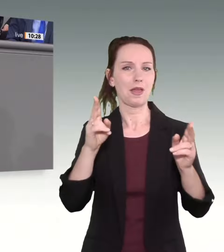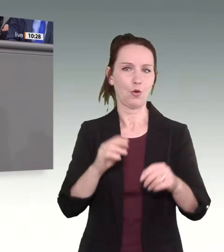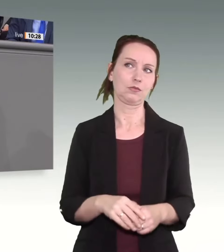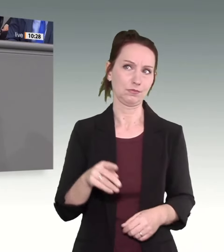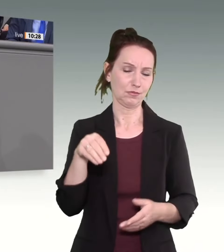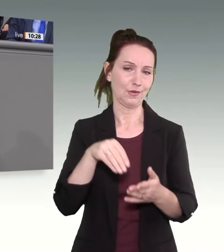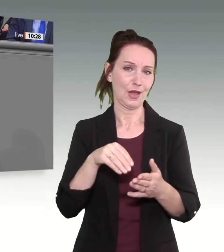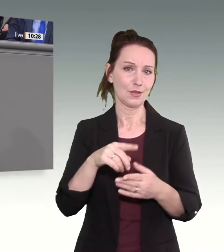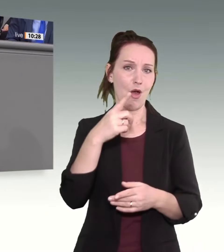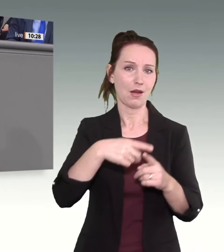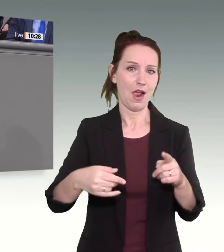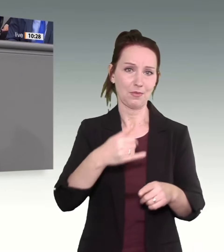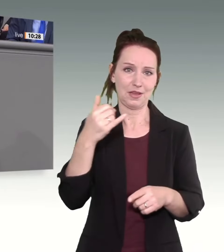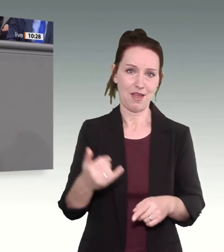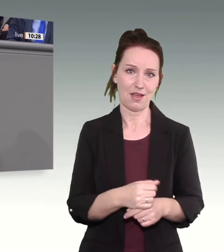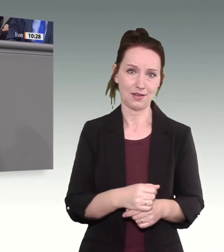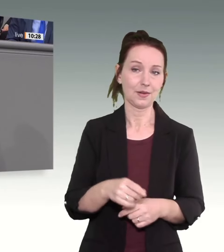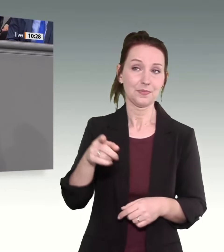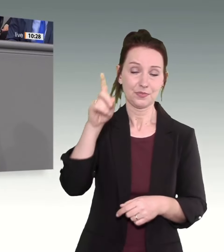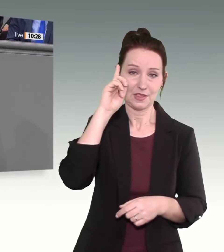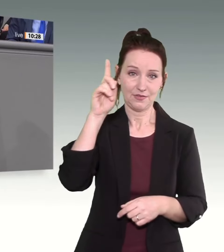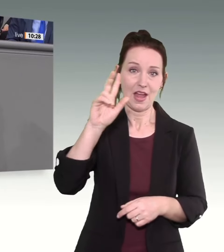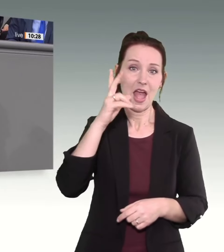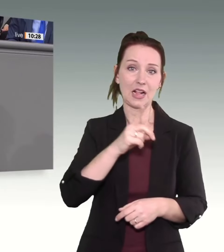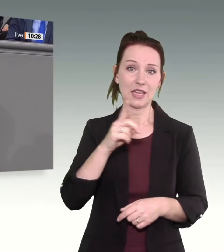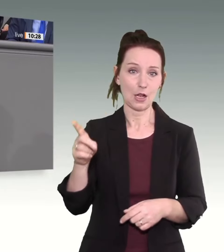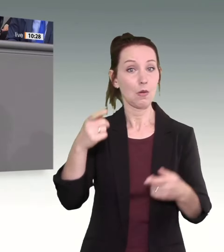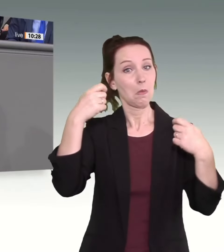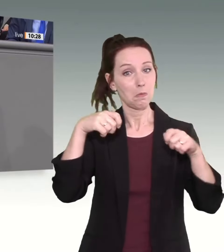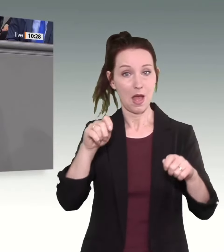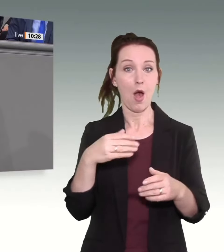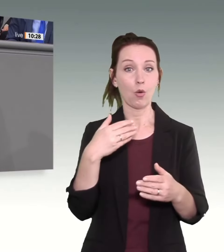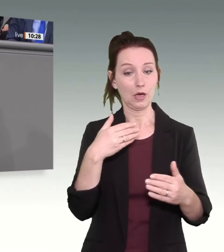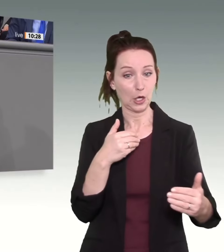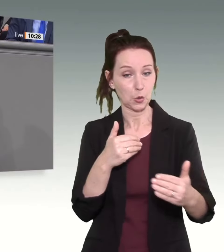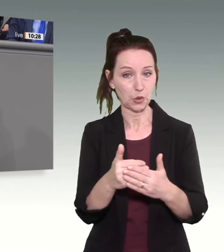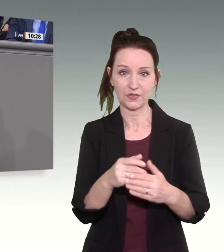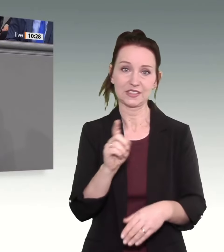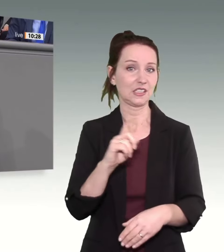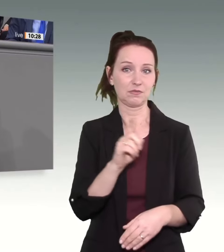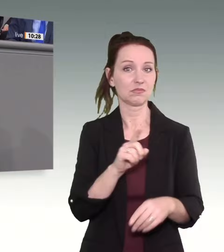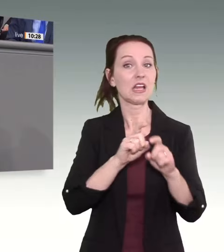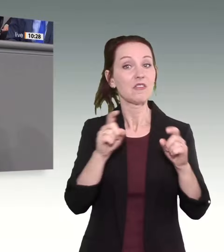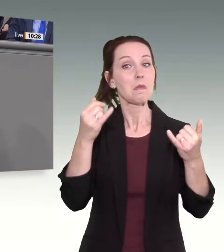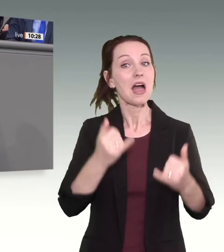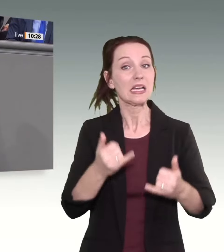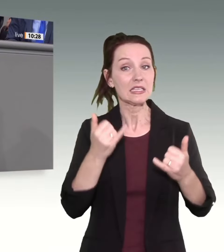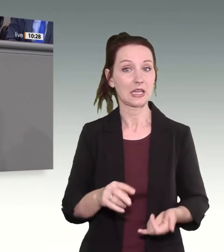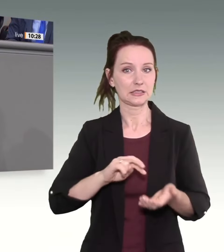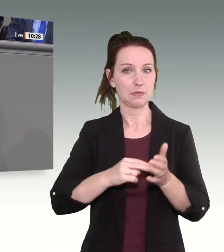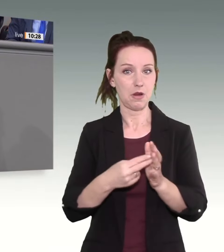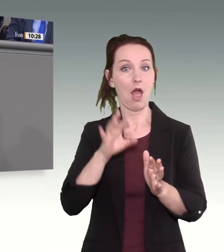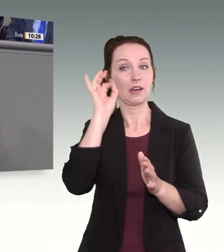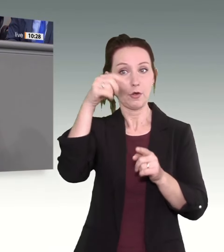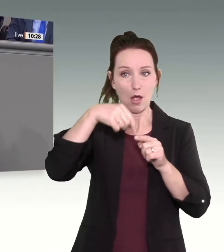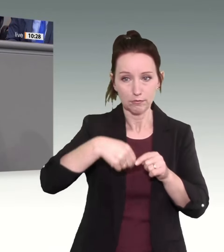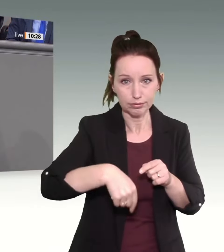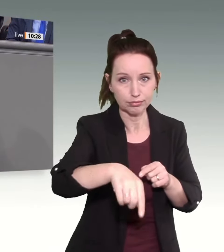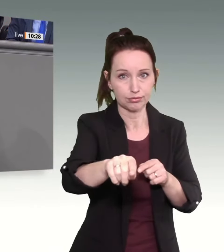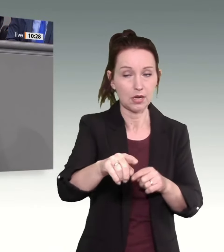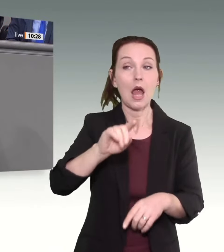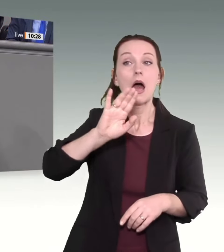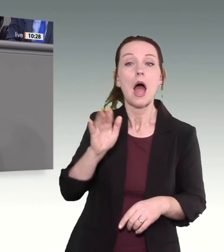Herr Daldrup, die Linien im Bau sind lang. Die Unternehmen planen jetzt. Und Sie wissen nicht, was ab 2026 gelten wird. Und deswegen